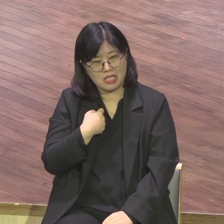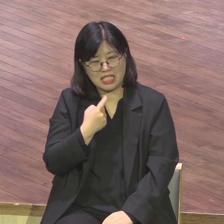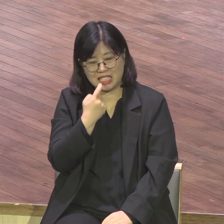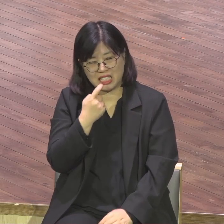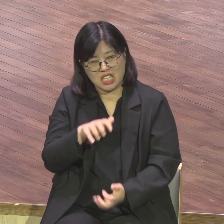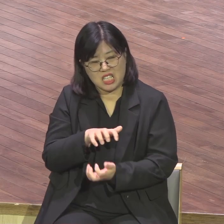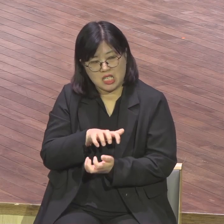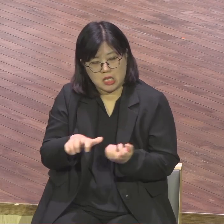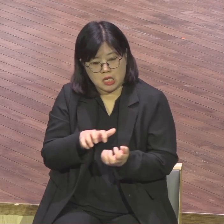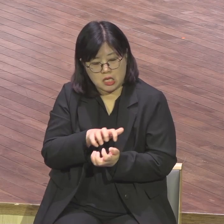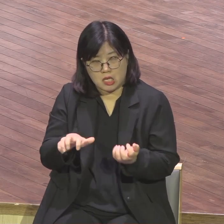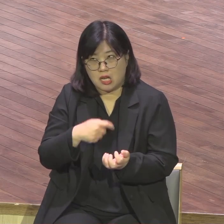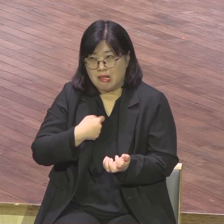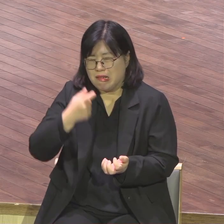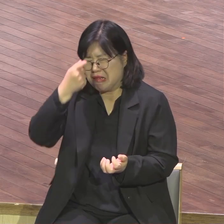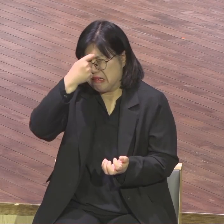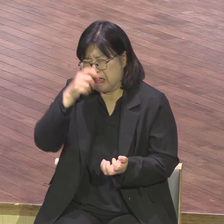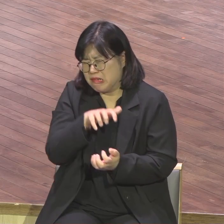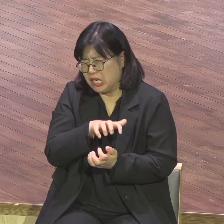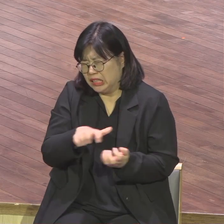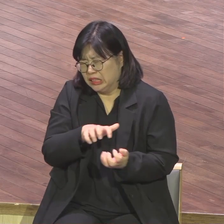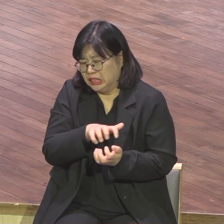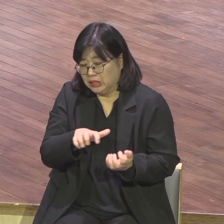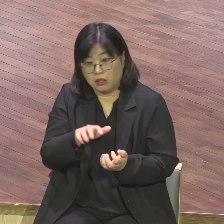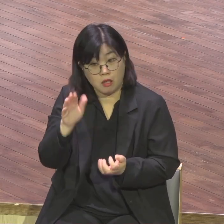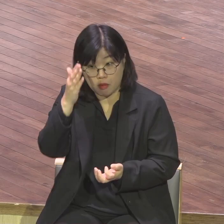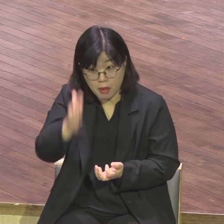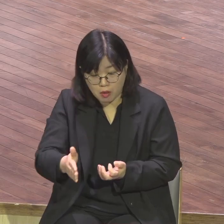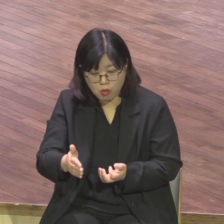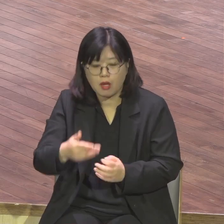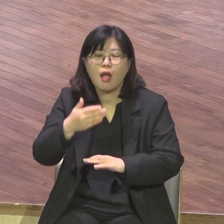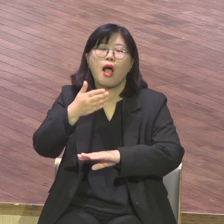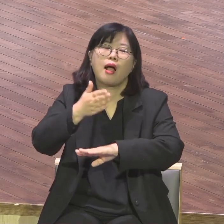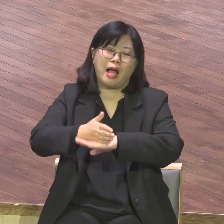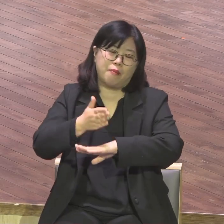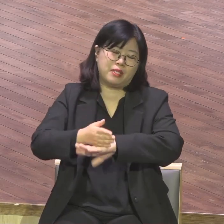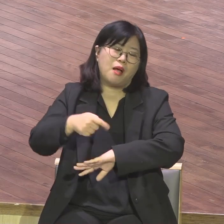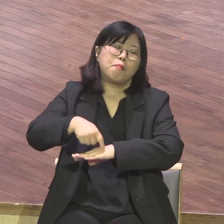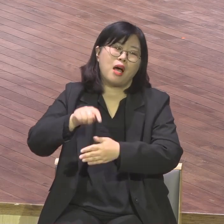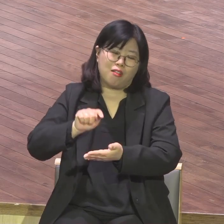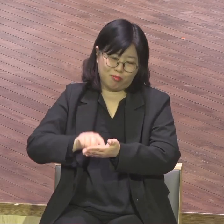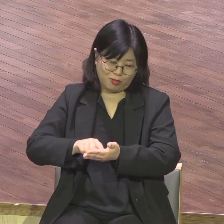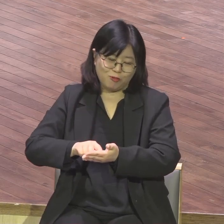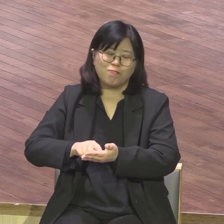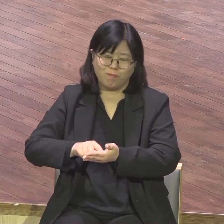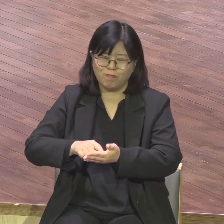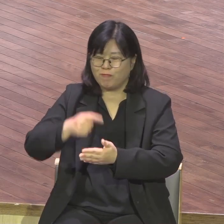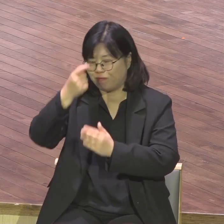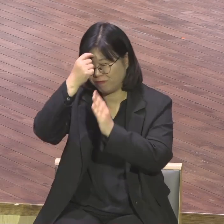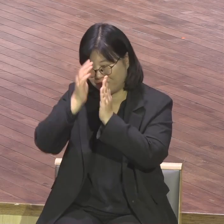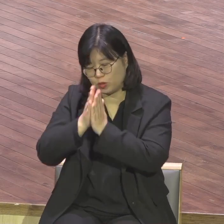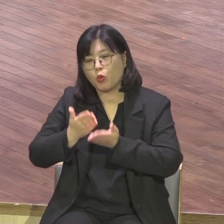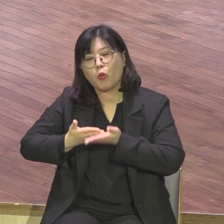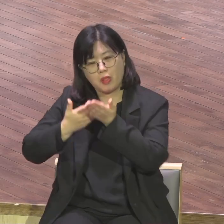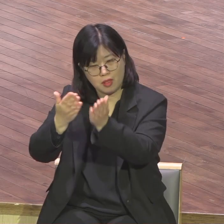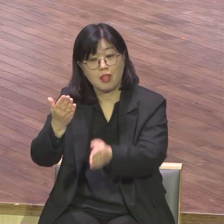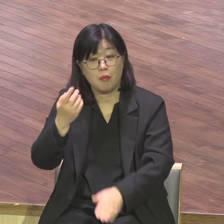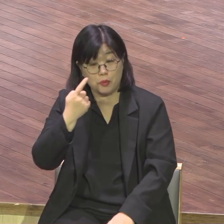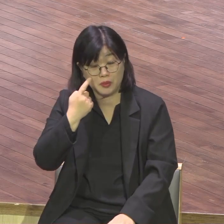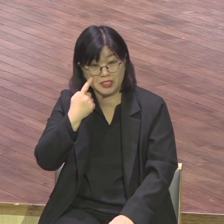눈물 쏟아가면서 억울해 하지 말고. 그거 다 분노입니다. 그 잘못된 기도 자세예요. 어떤 기도라고